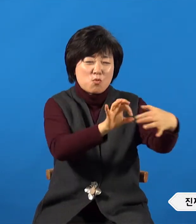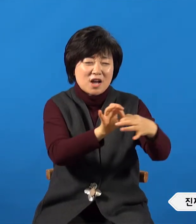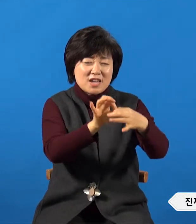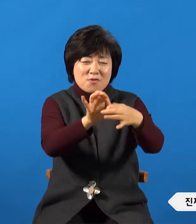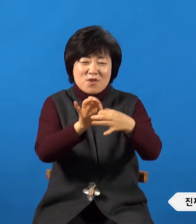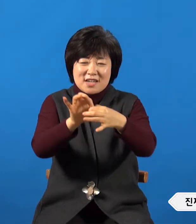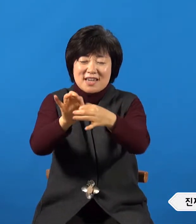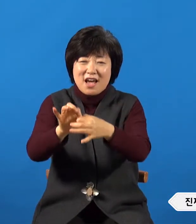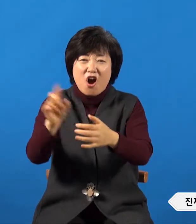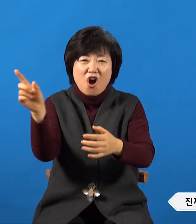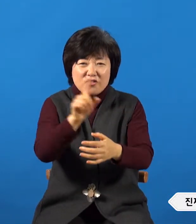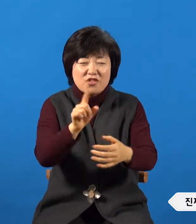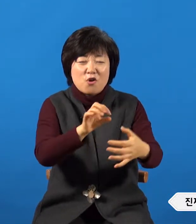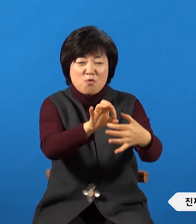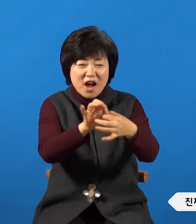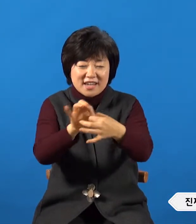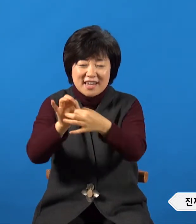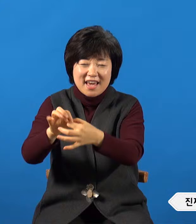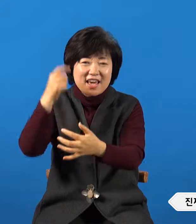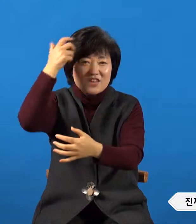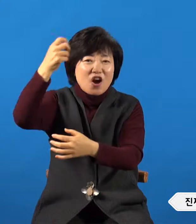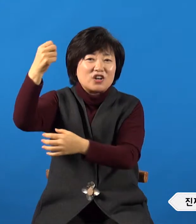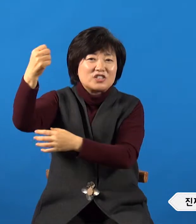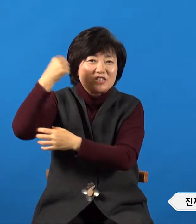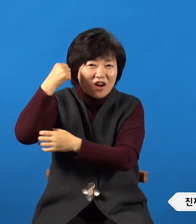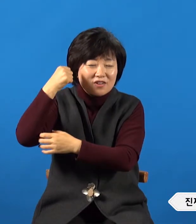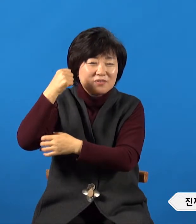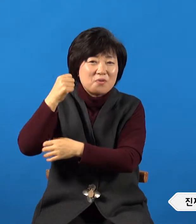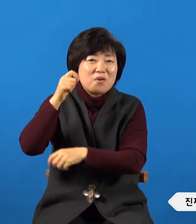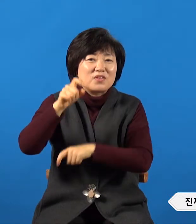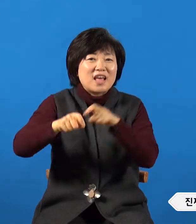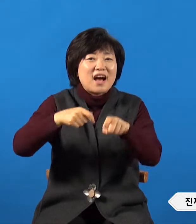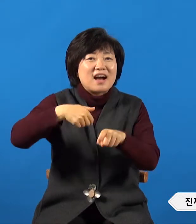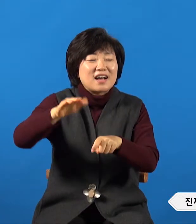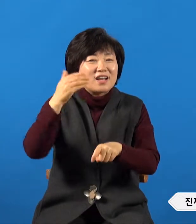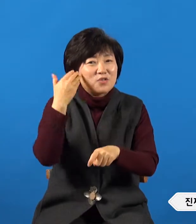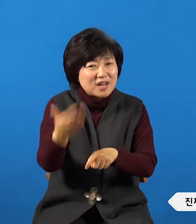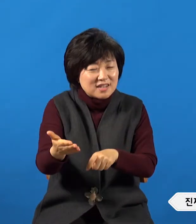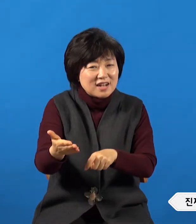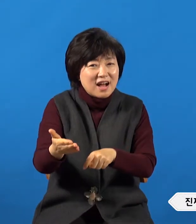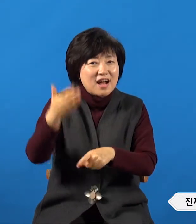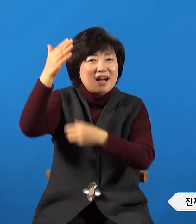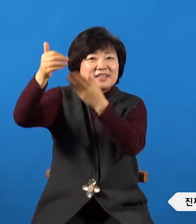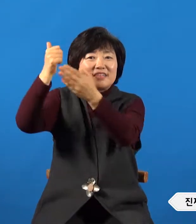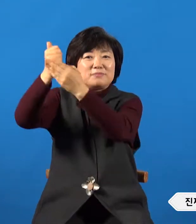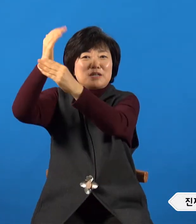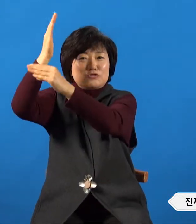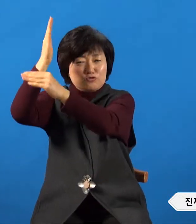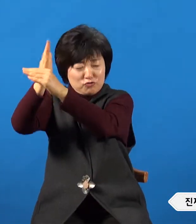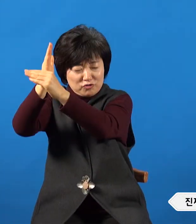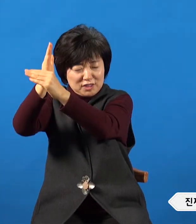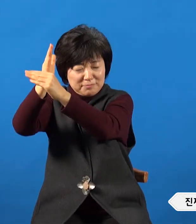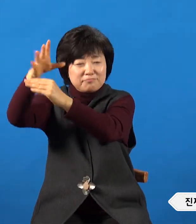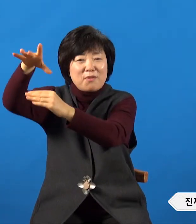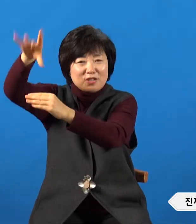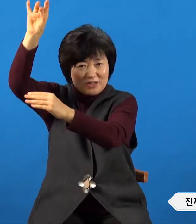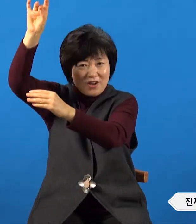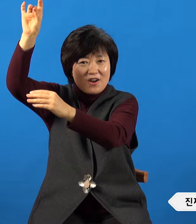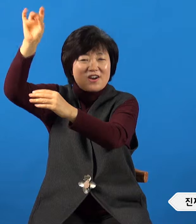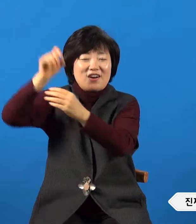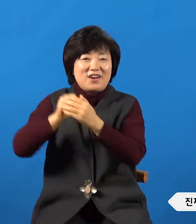가운데 어떤 관계의 영성으로 나아가야 할 것인가? 하나님의 중심의 관계